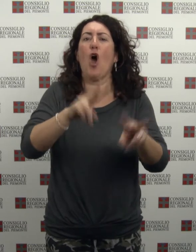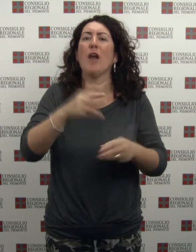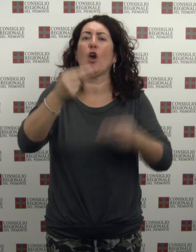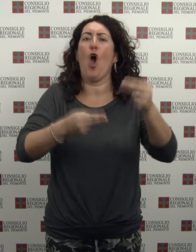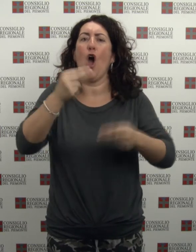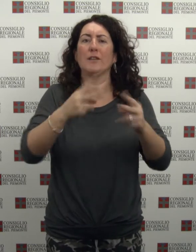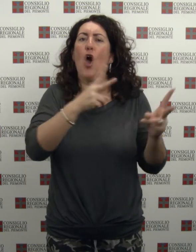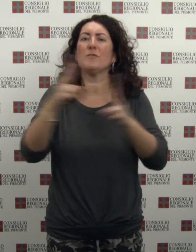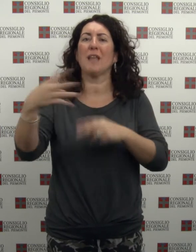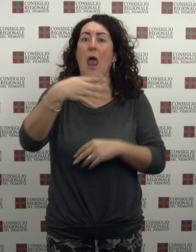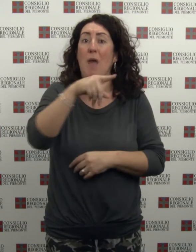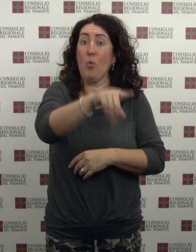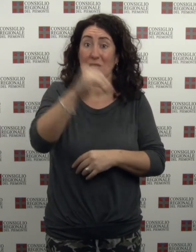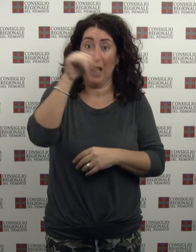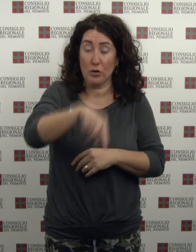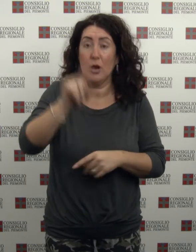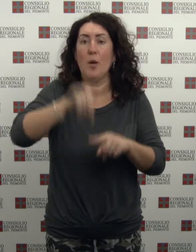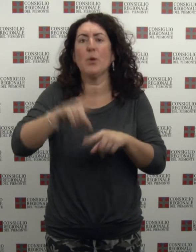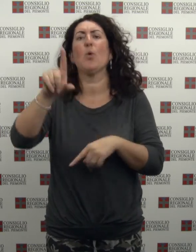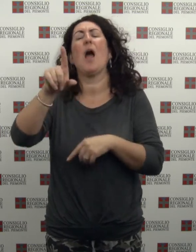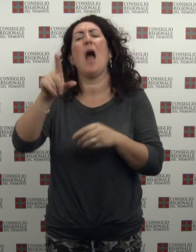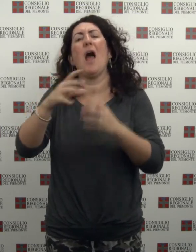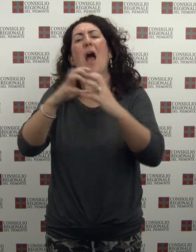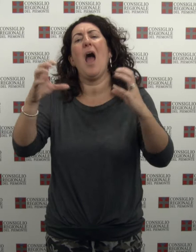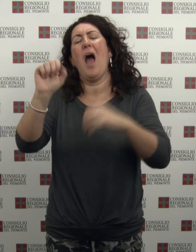Torino e dell'azienda sanitaria locale Cuneo 1.